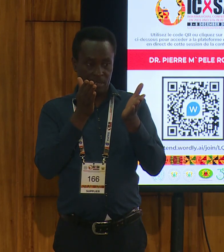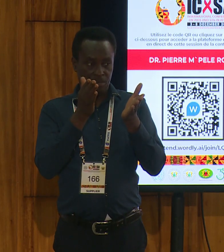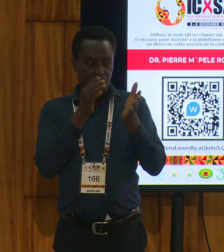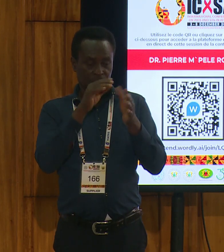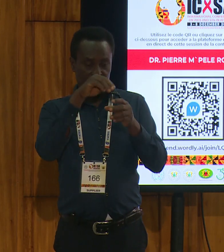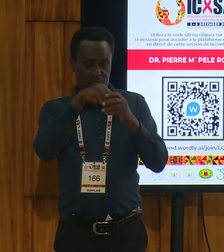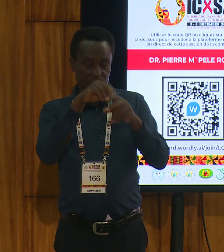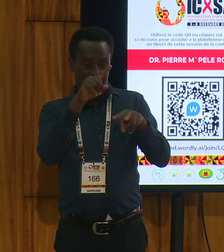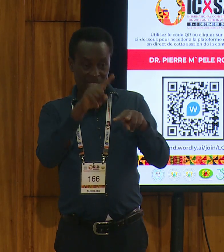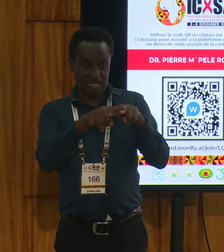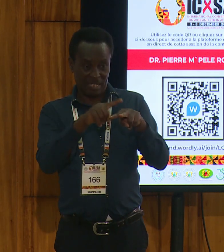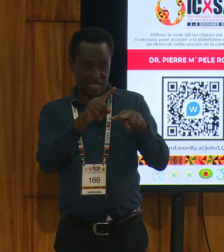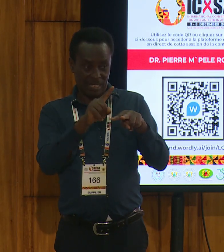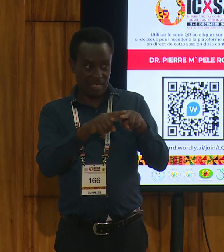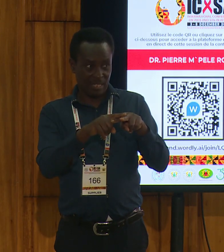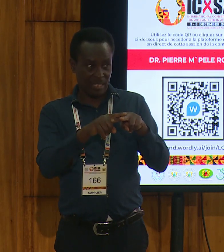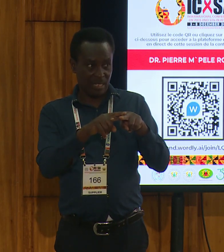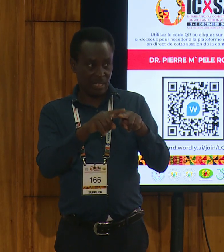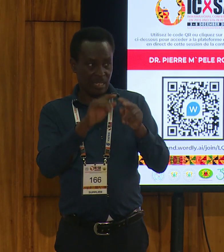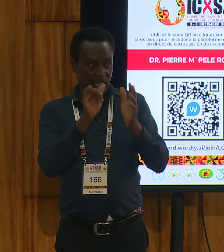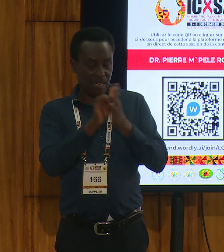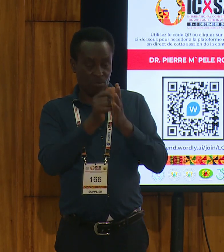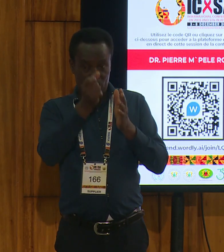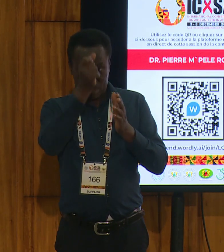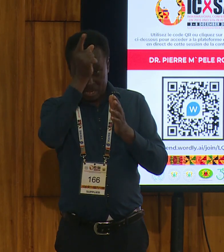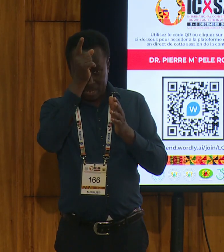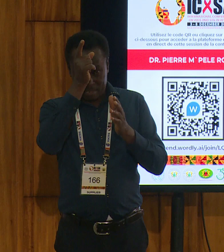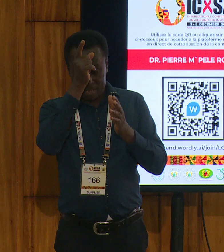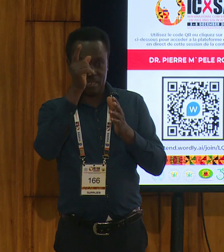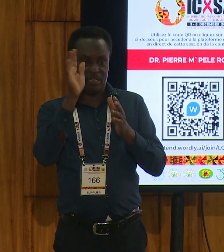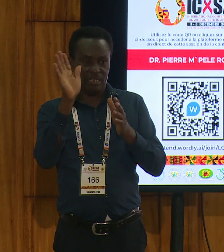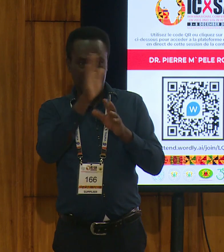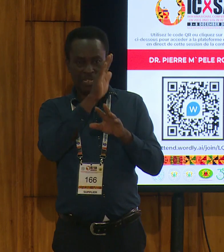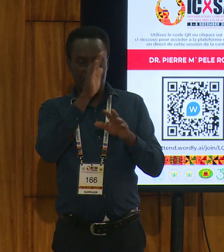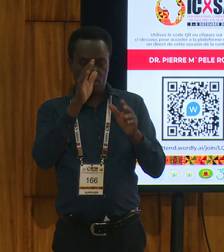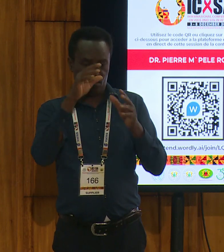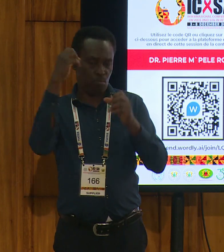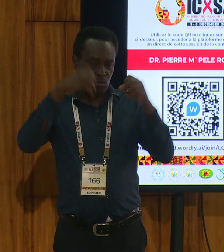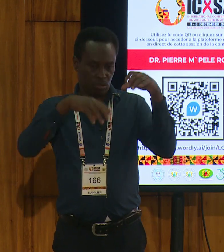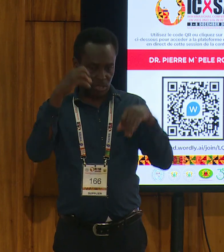offerts aux enfants, adolescents et jeunes positifs.